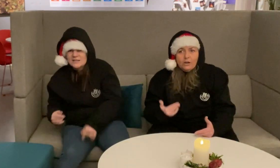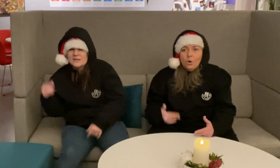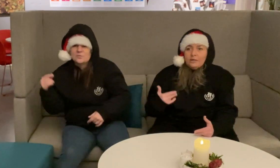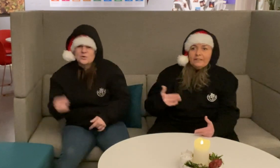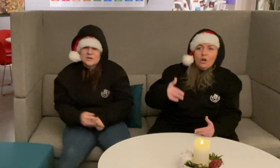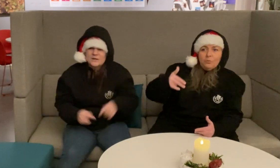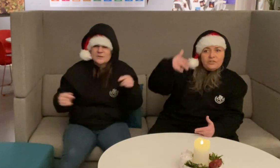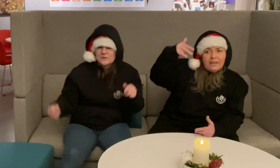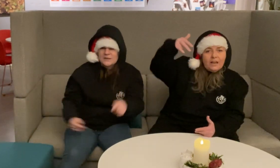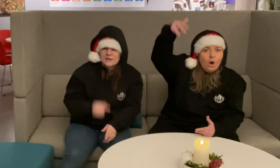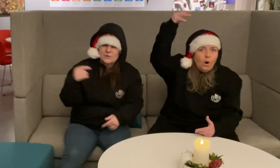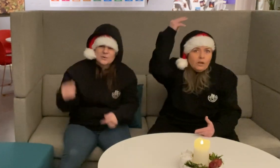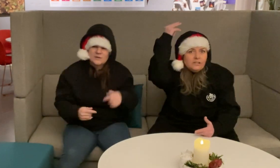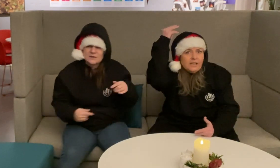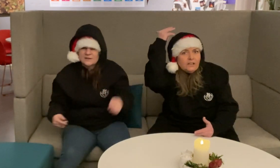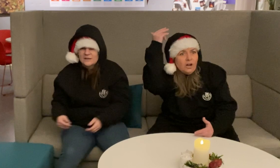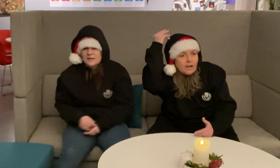Hon klättrar upp på stegen och håller sig i kranen.